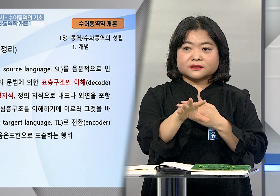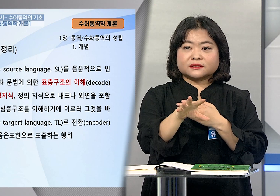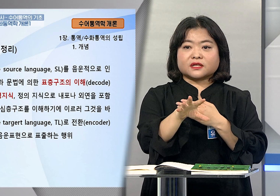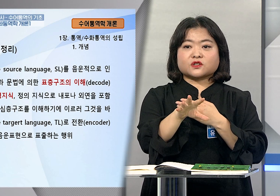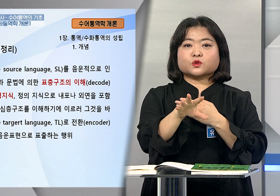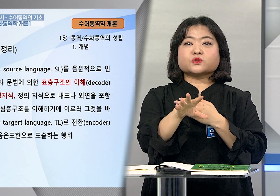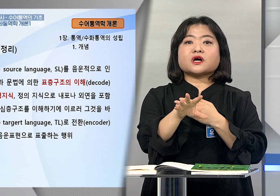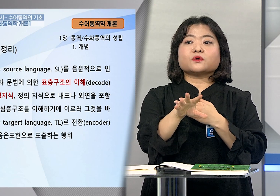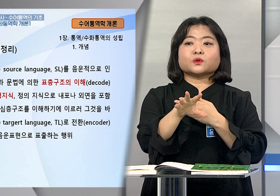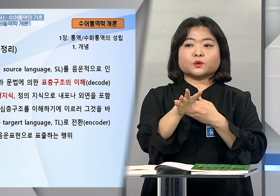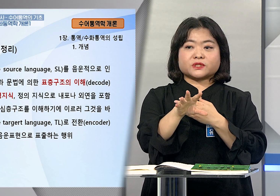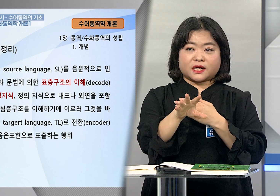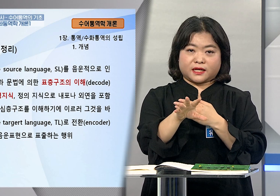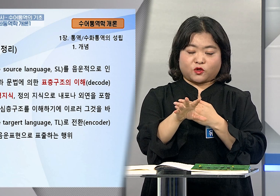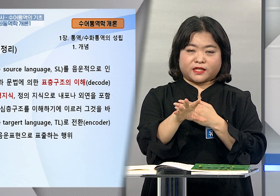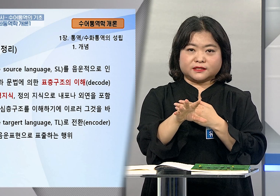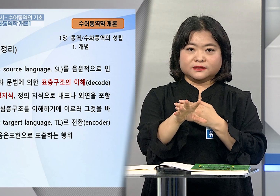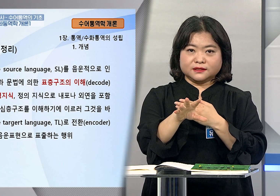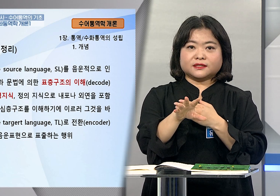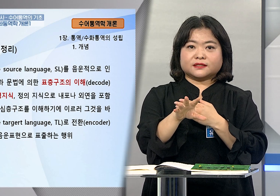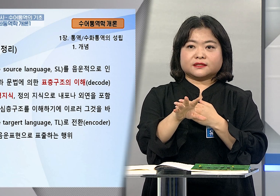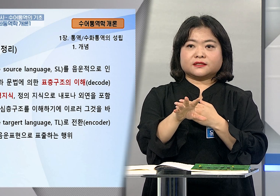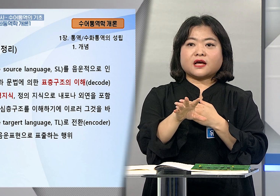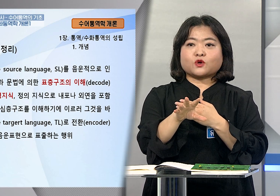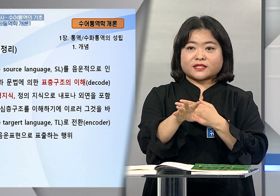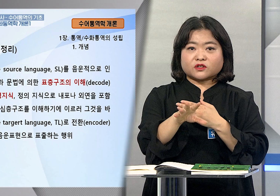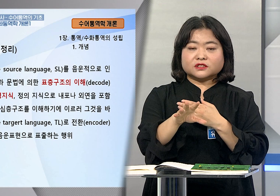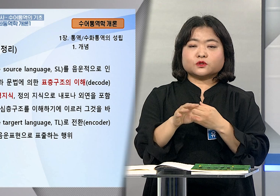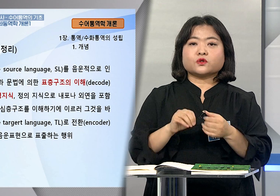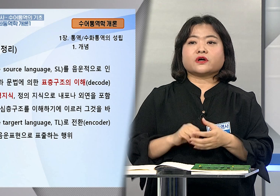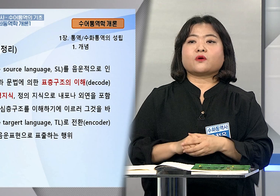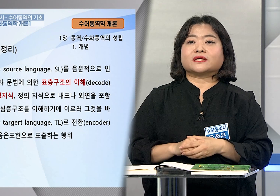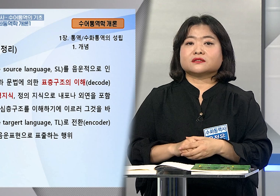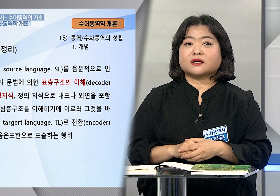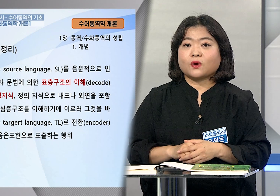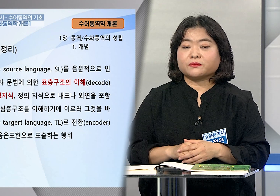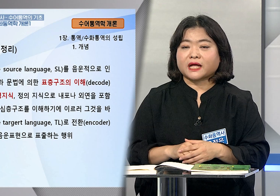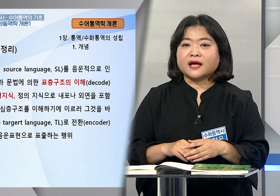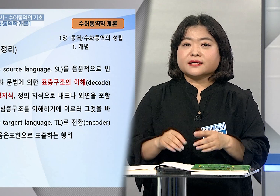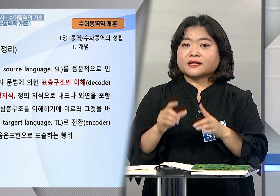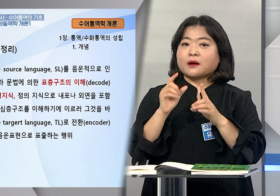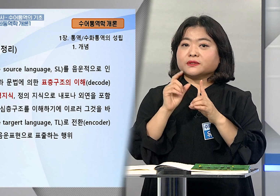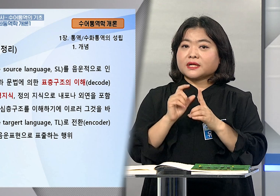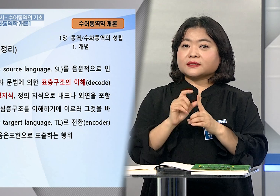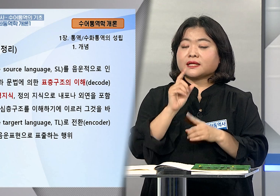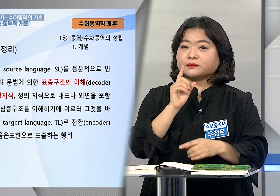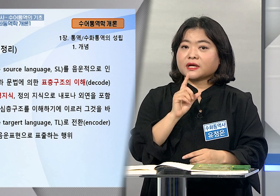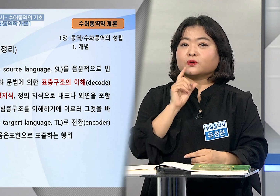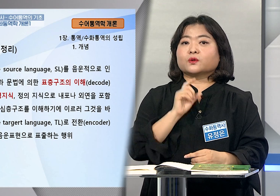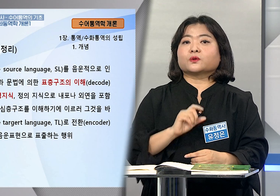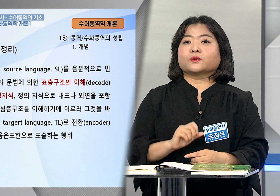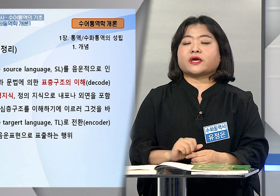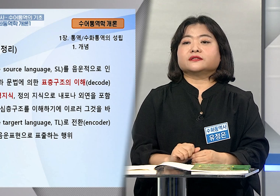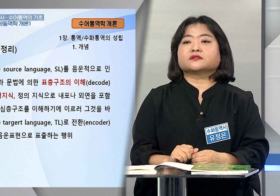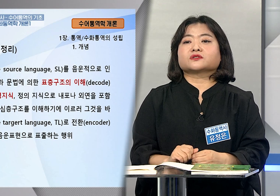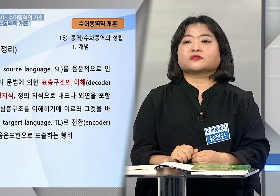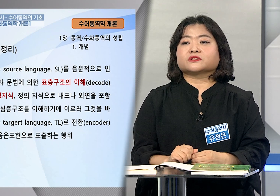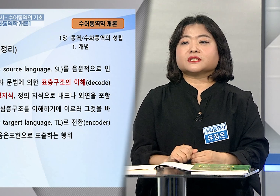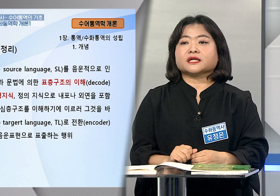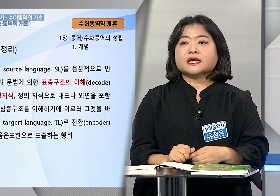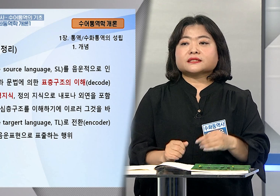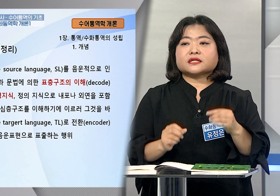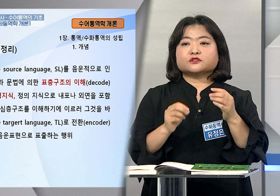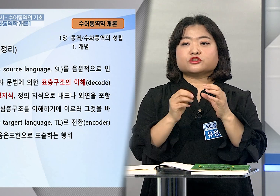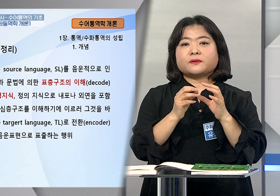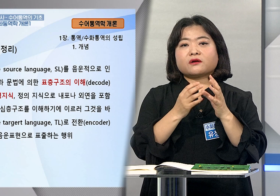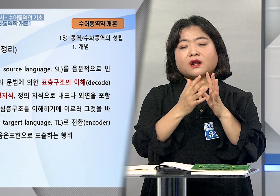내보내는, 그래서 도착으로 도착하게 되는 그러한 과정을 통역의 과정이라고 합니다. 제가 아버지라는 짧은 단어로 예를 들어서